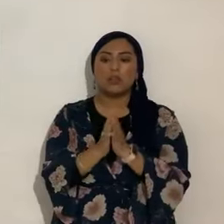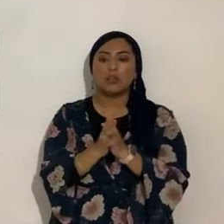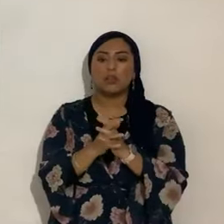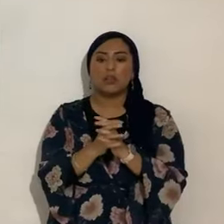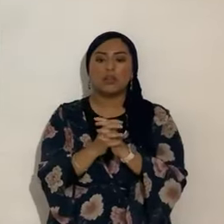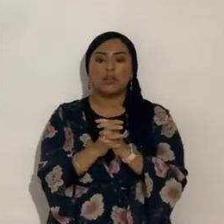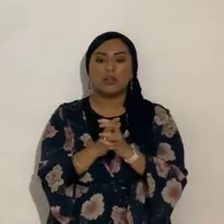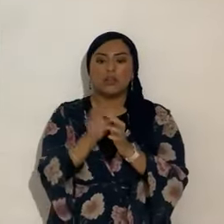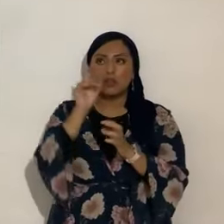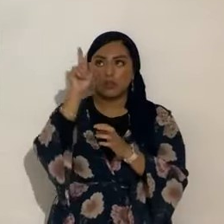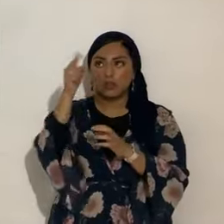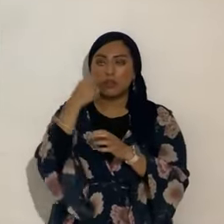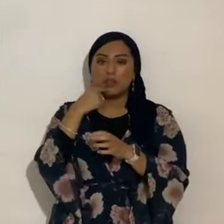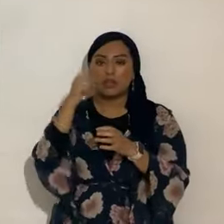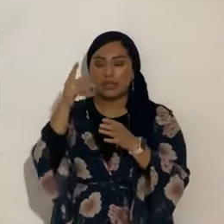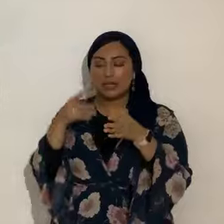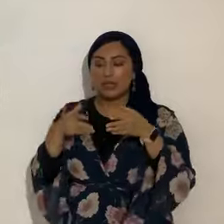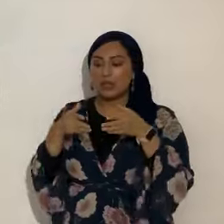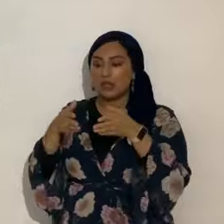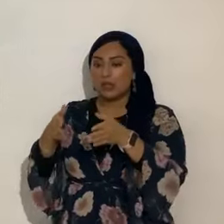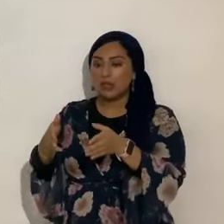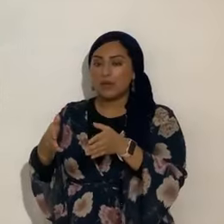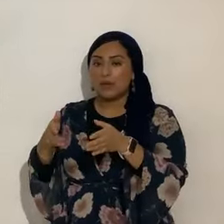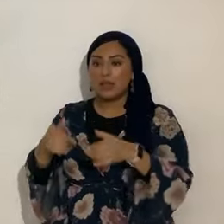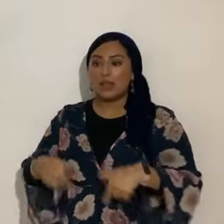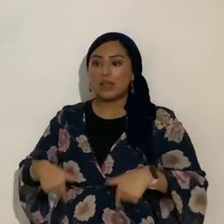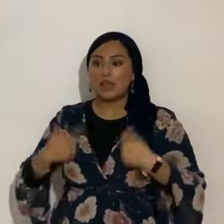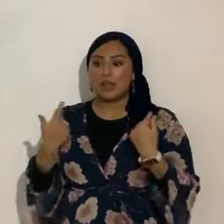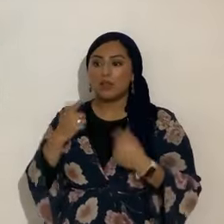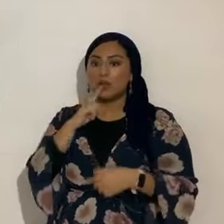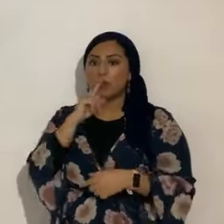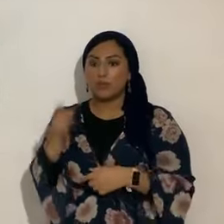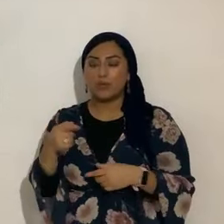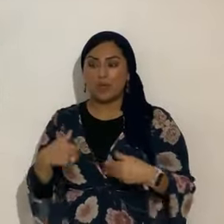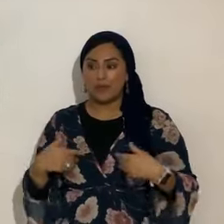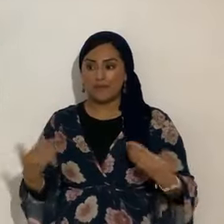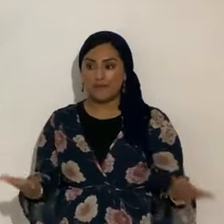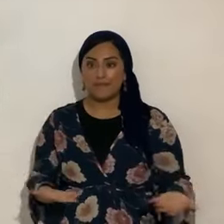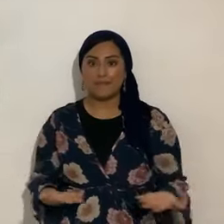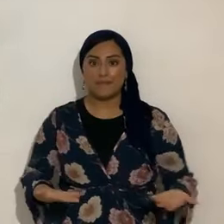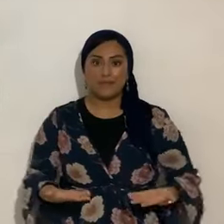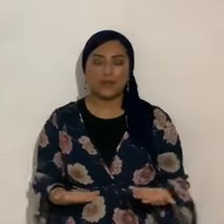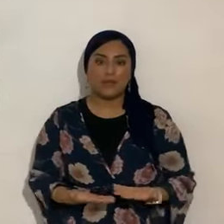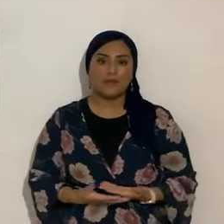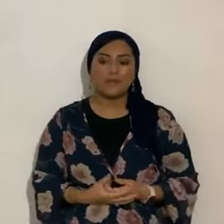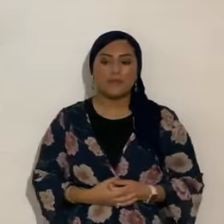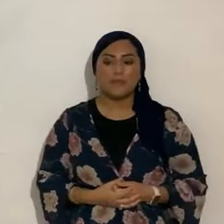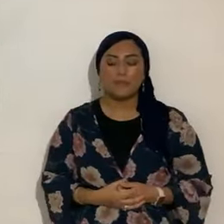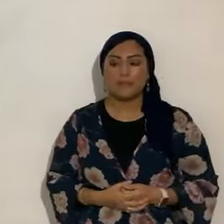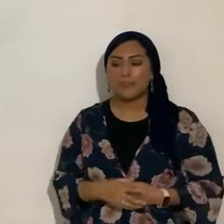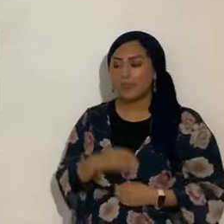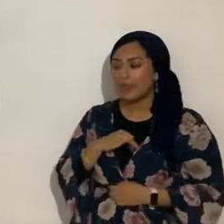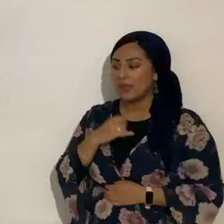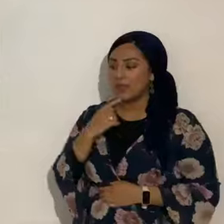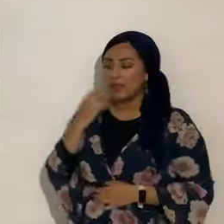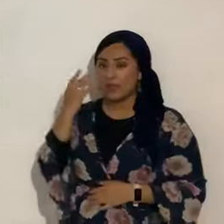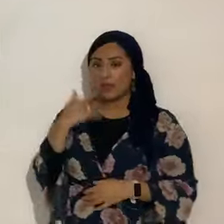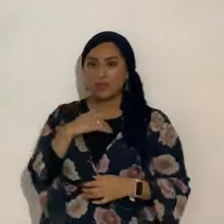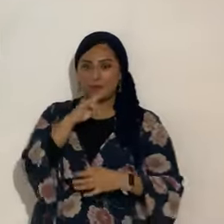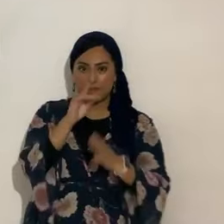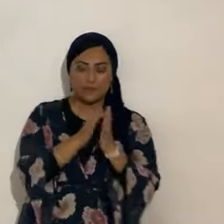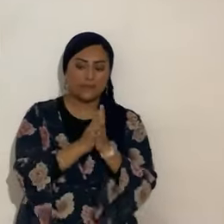yo, él dice que él es el camino, la verdad y la vida. Y aquí está. Entonces decía yo, por eso yo les